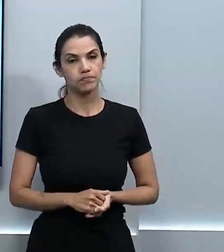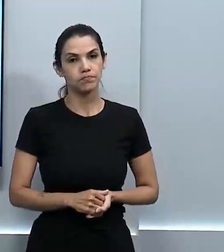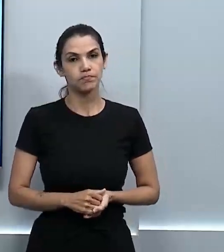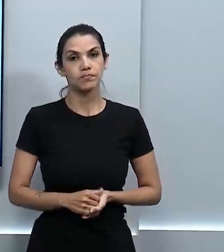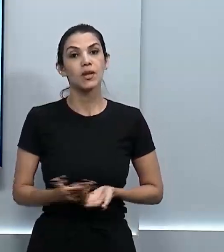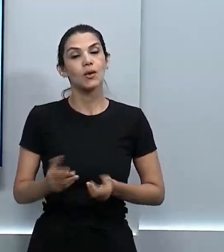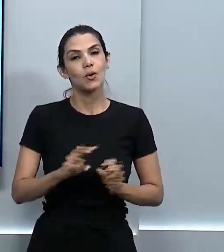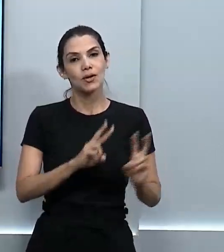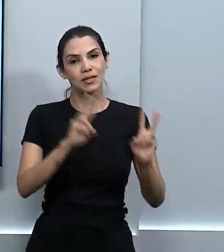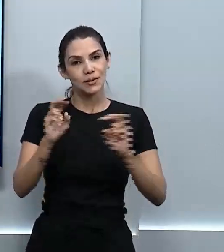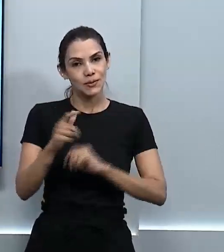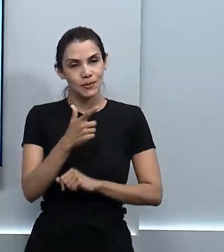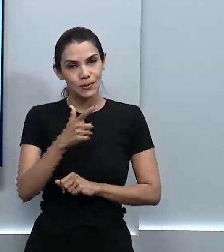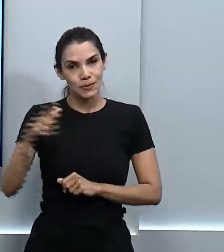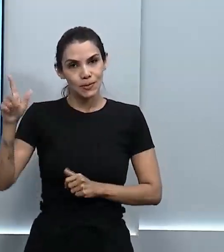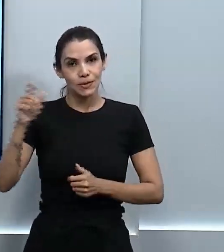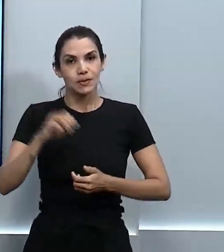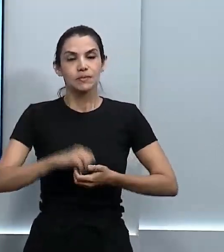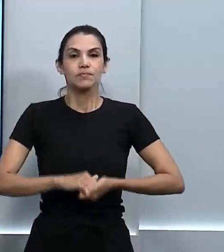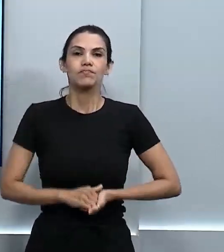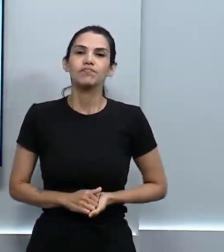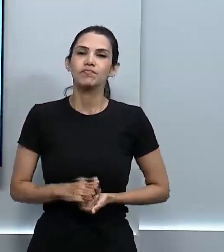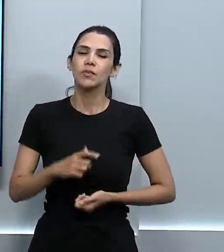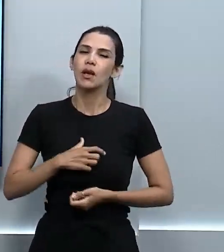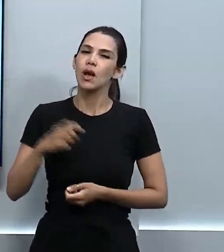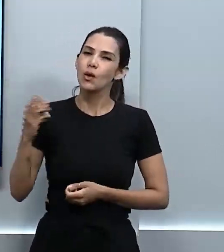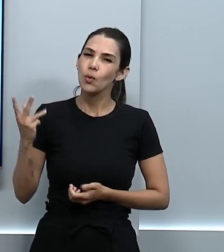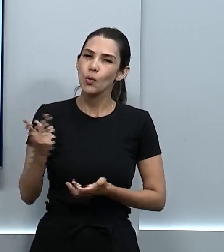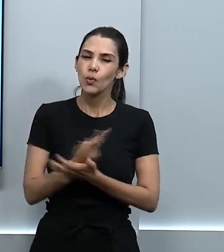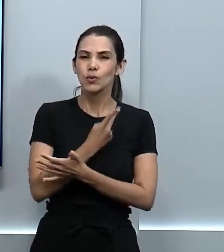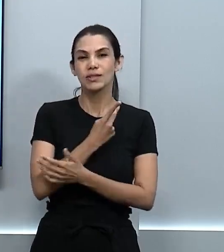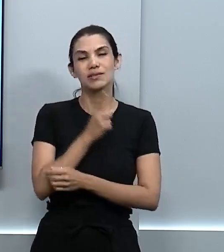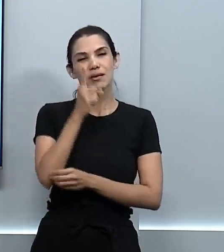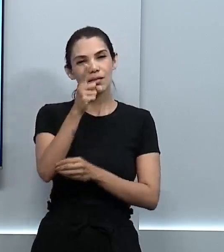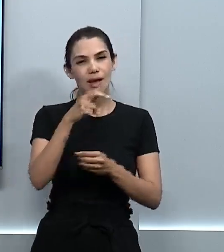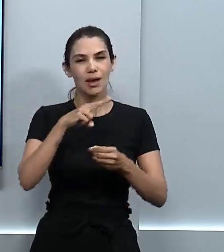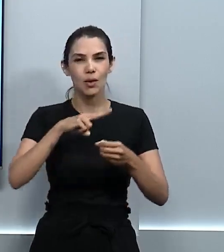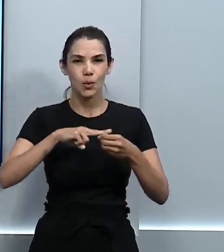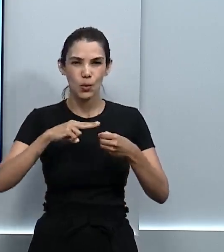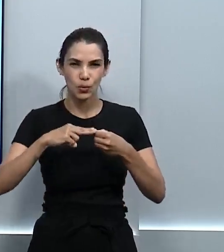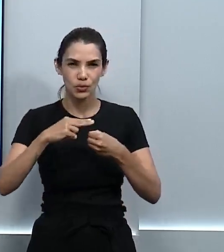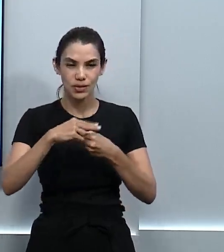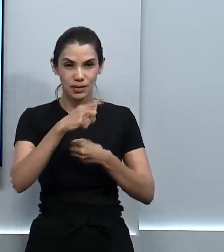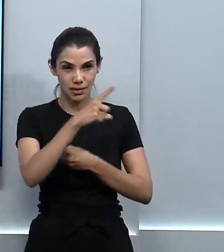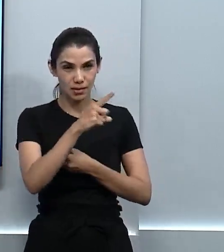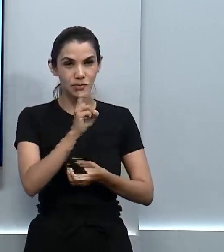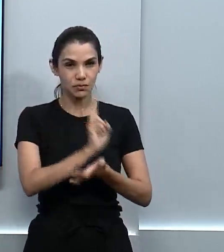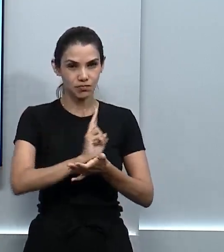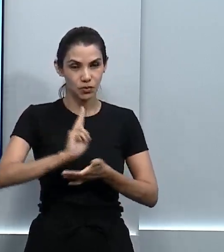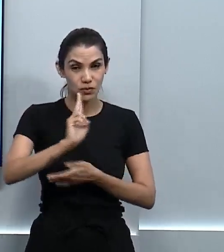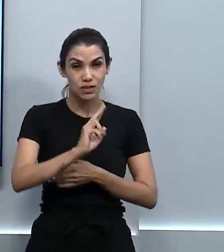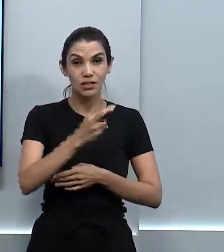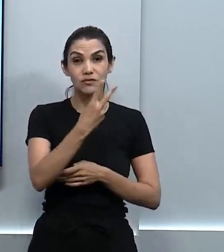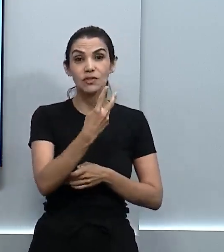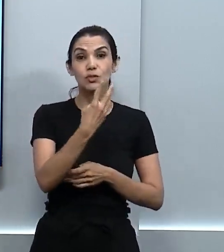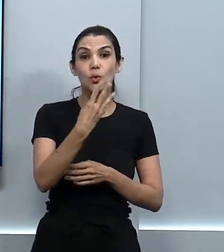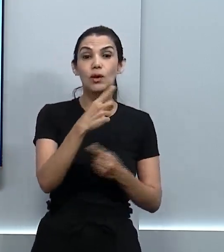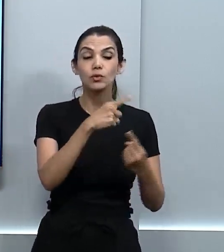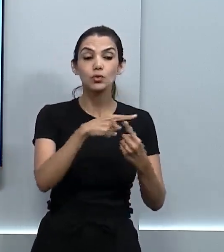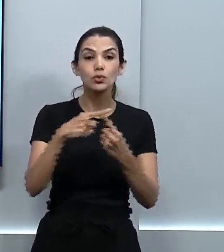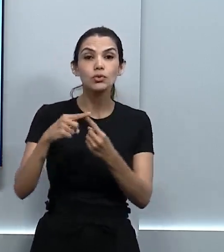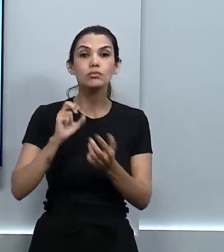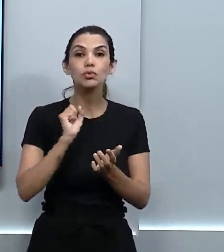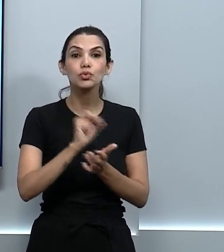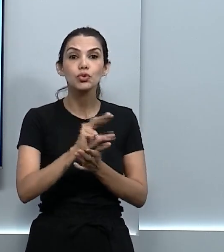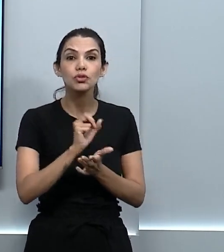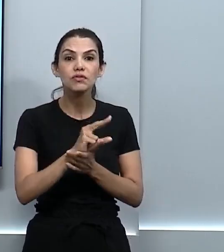E agora a gente muda de assunto. Bom, um recente incidente na Universidade de Campinas, a Unicamp, onde 24 tipos de